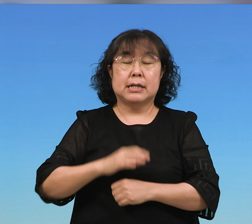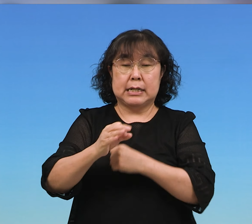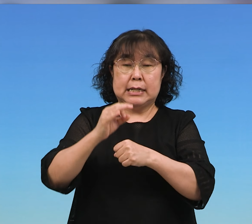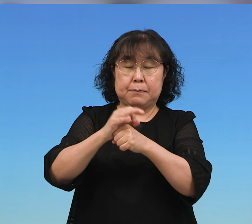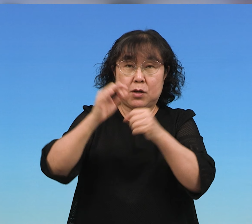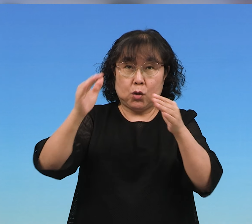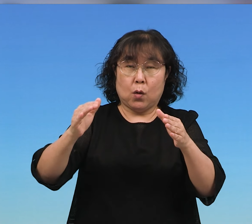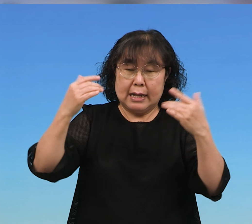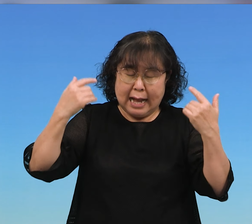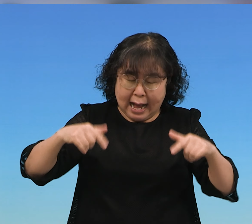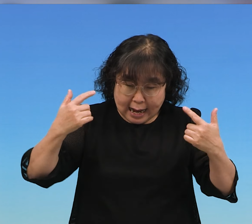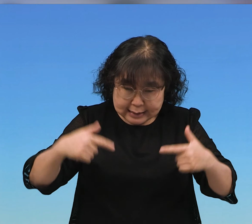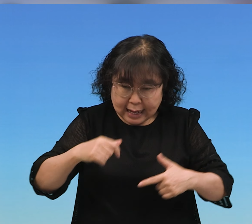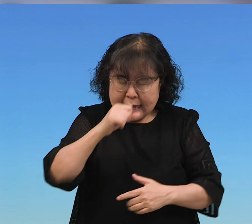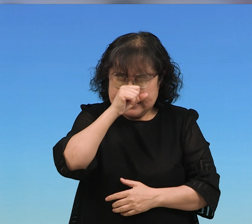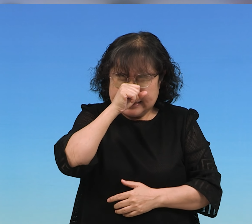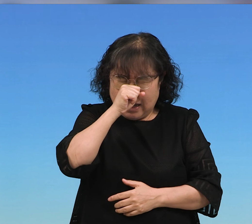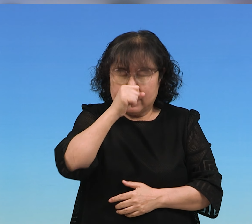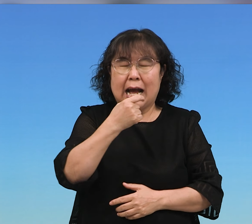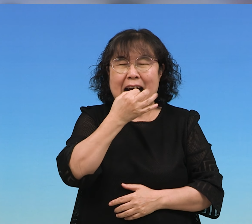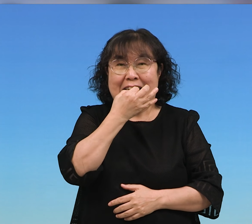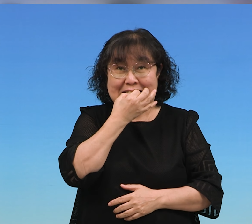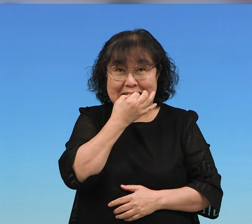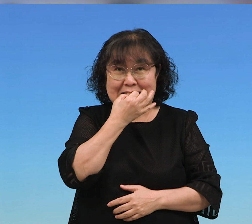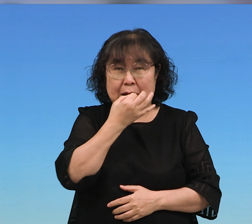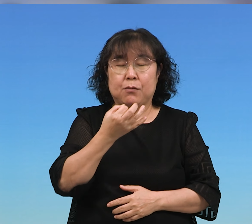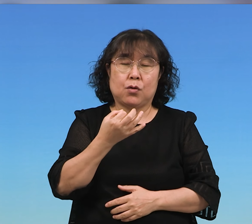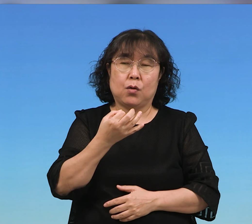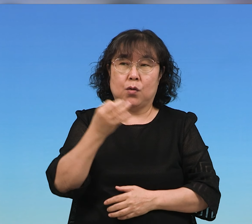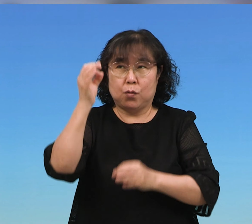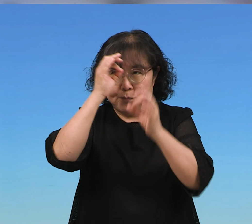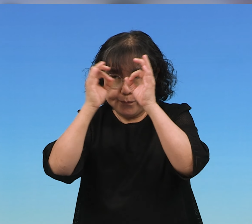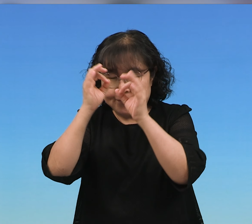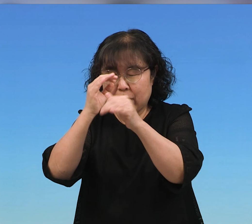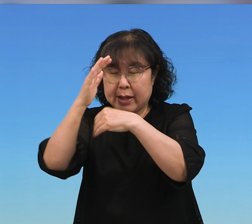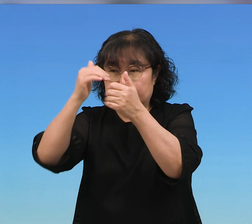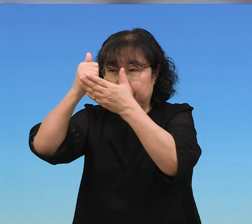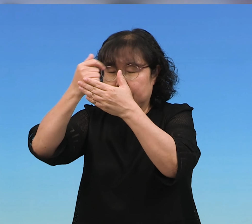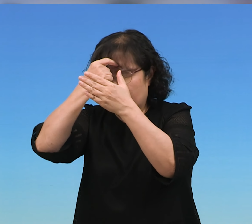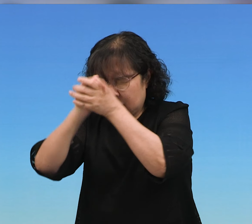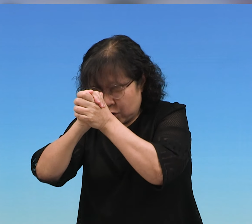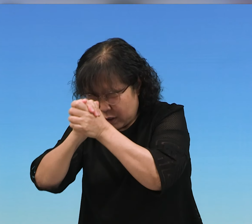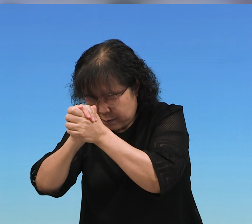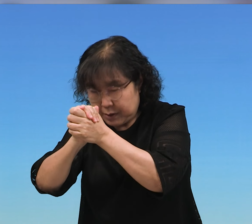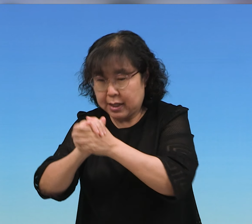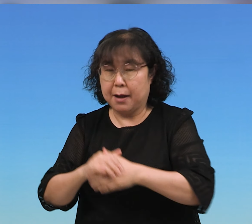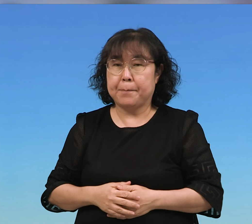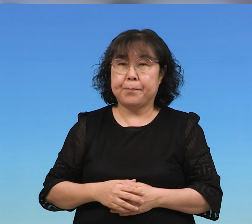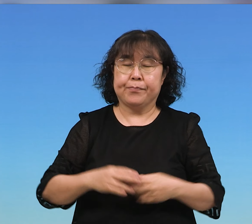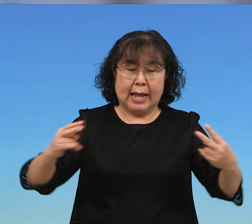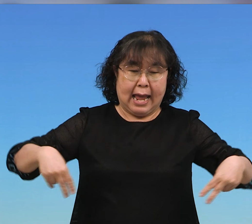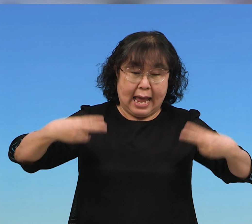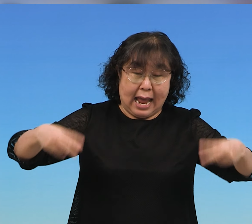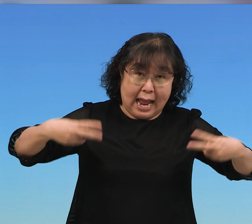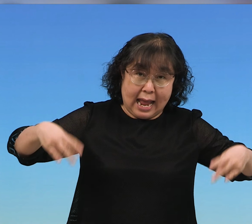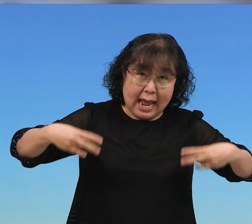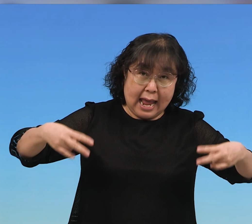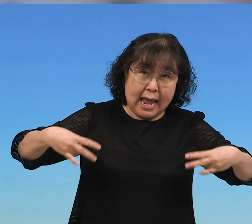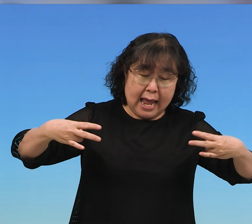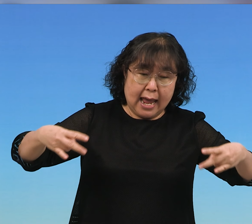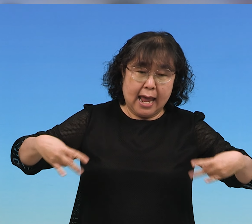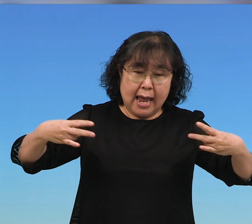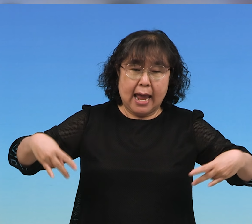그 제가 10년 내내 제가 하나님 앞에 선한 욕심을 갖고 구했습니다. 엘리야를 보고 갑절의 영감을